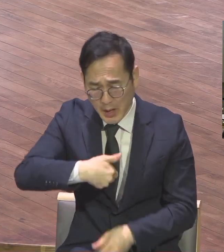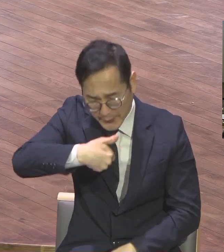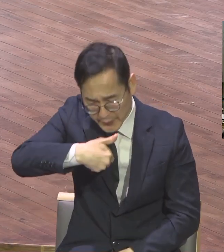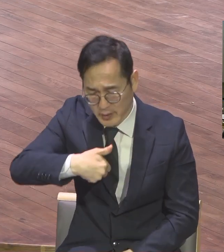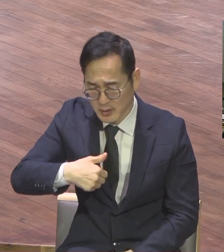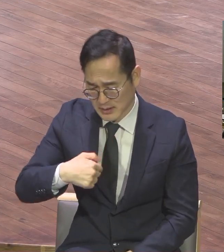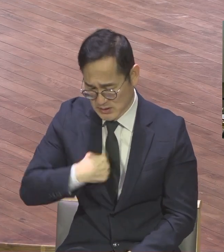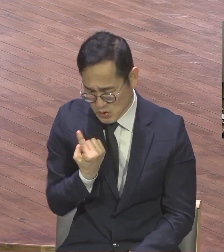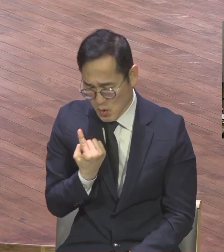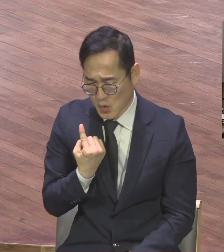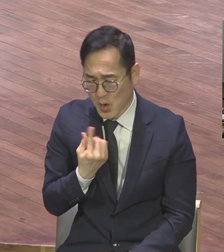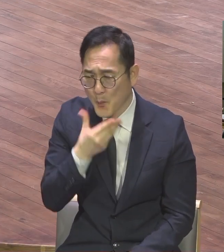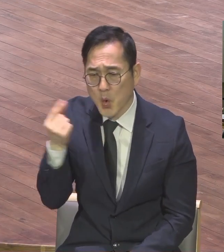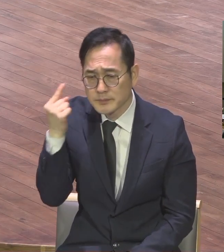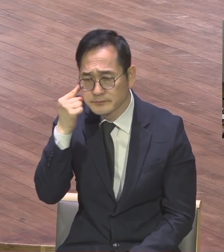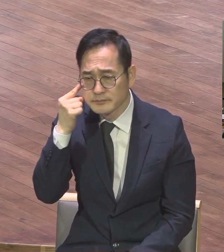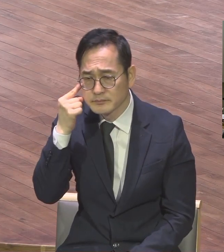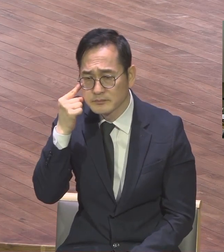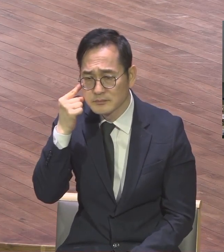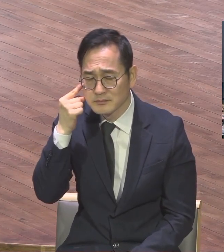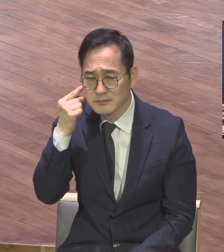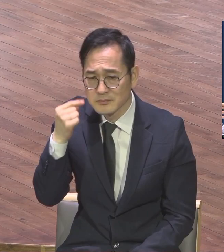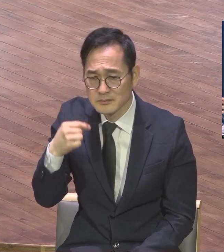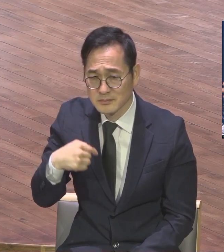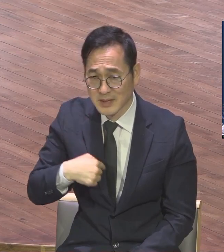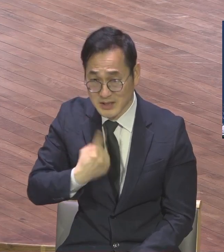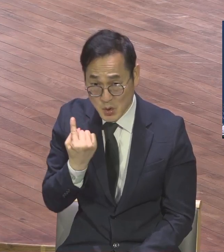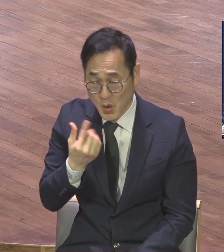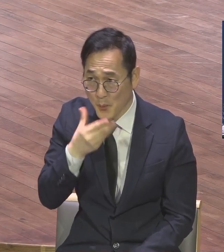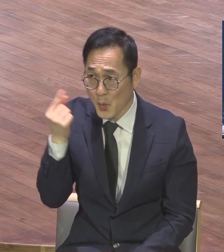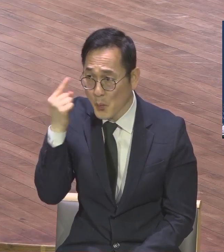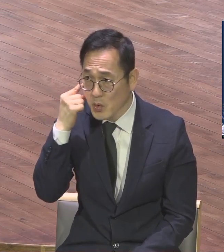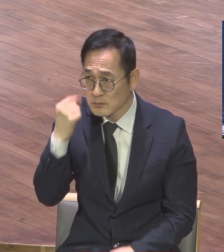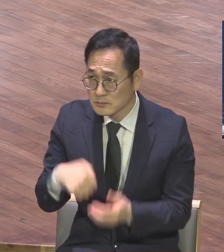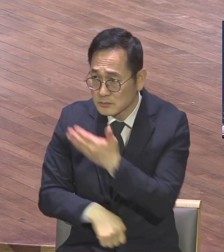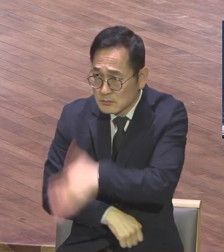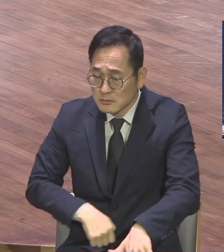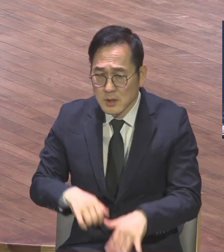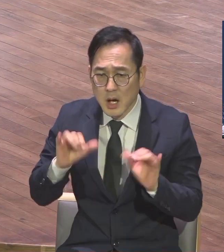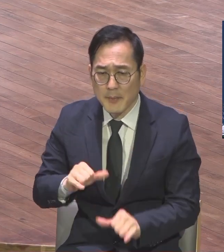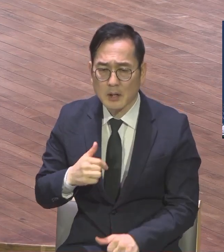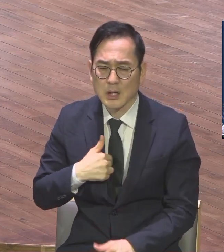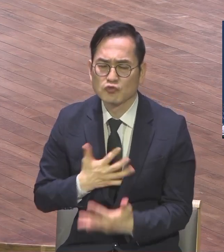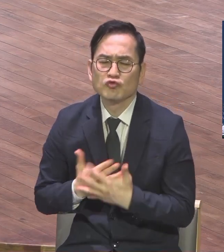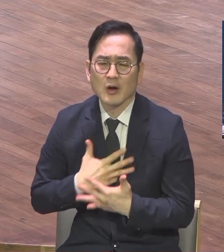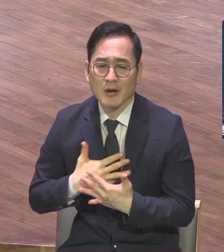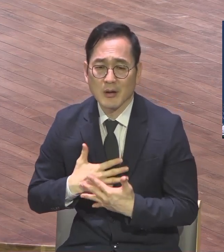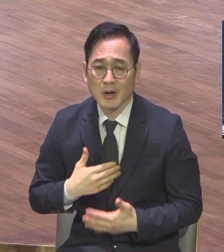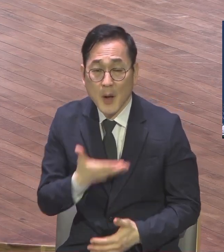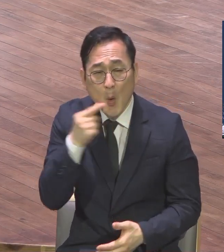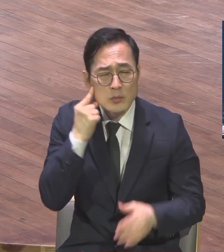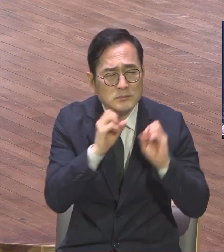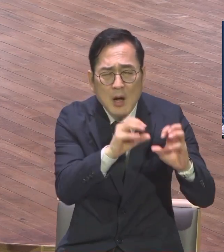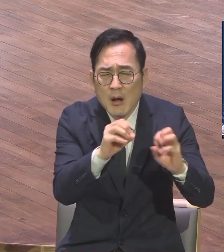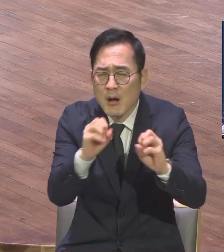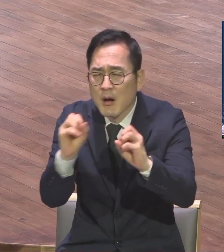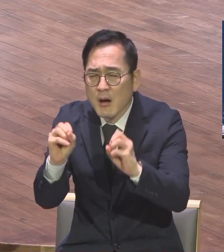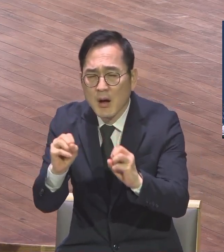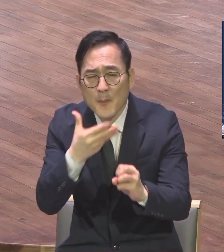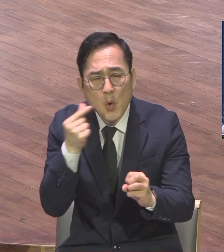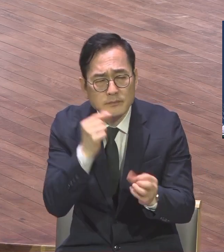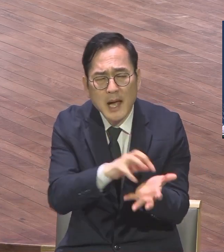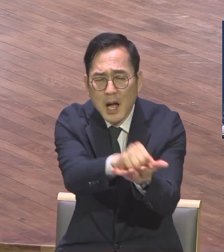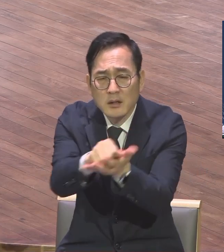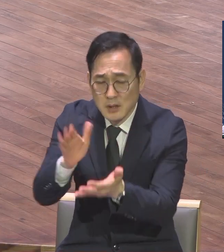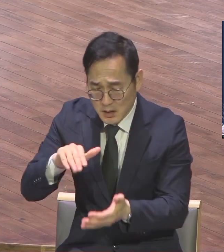두려워하미로다. 전 세계를 다니면서 많은 사람에게 복음을 전하고 선교했는데 정작 그러한